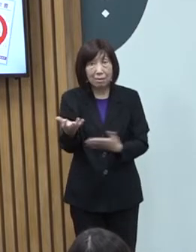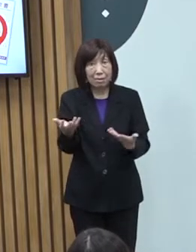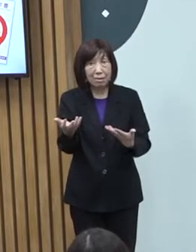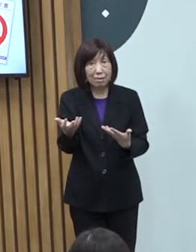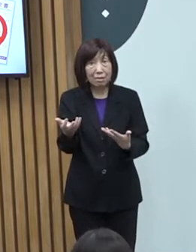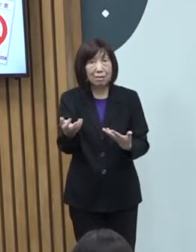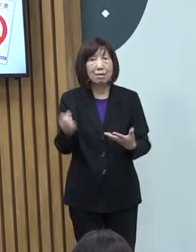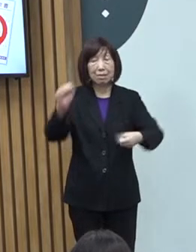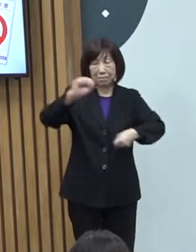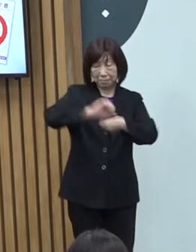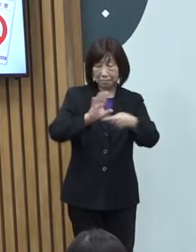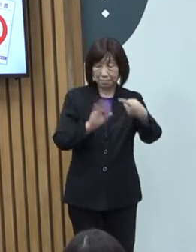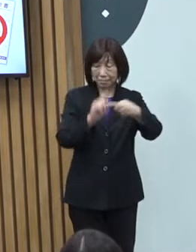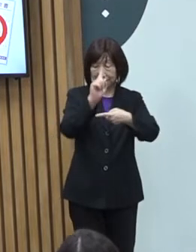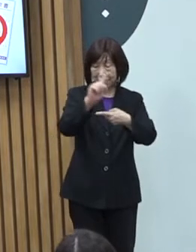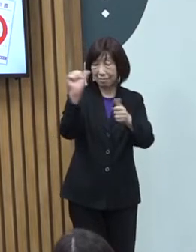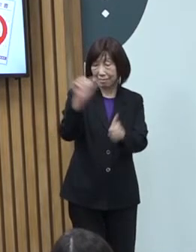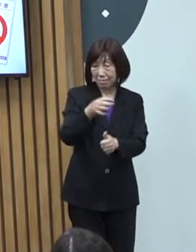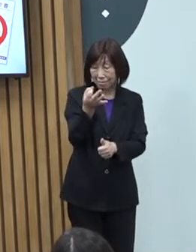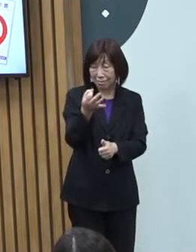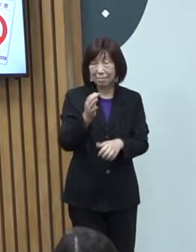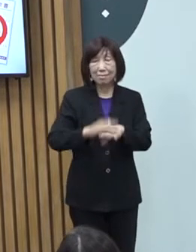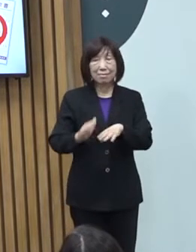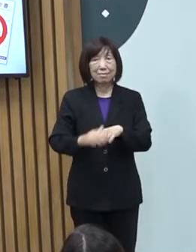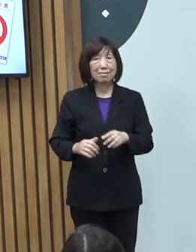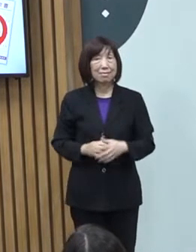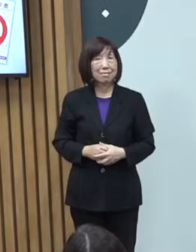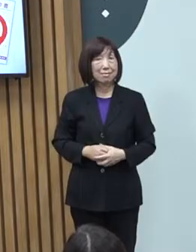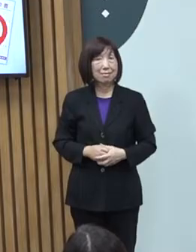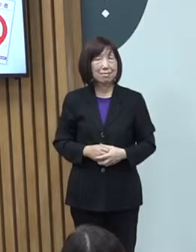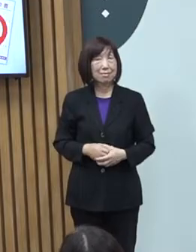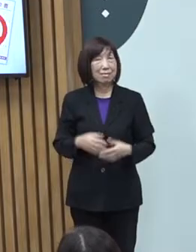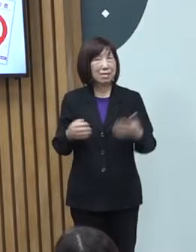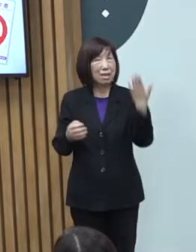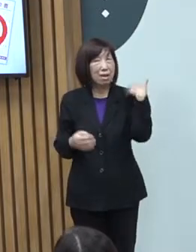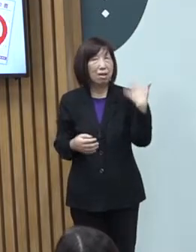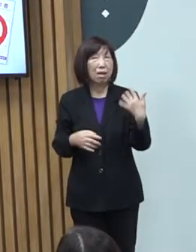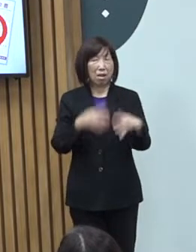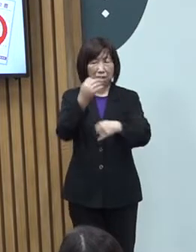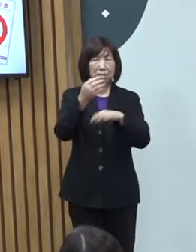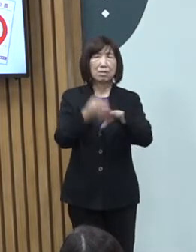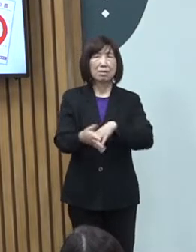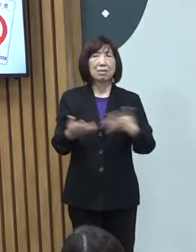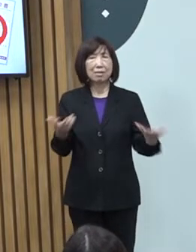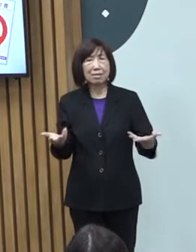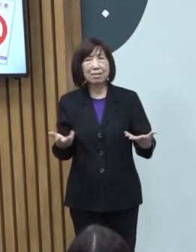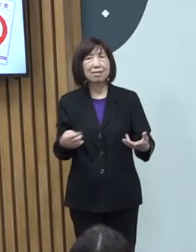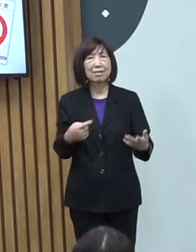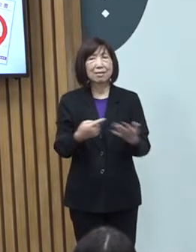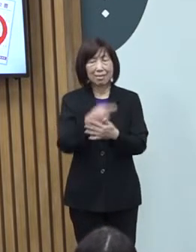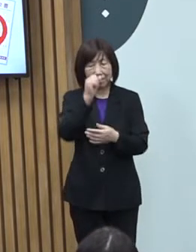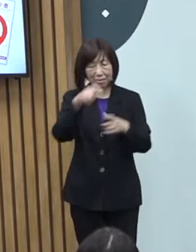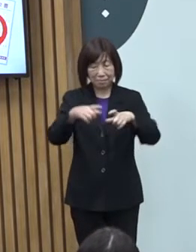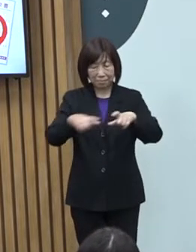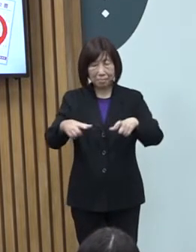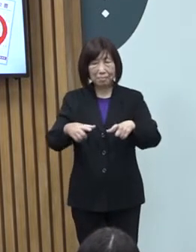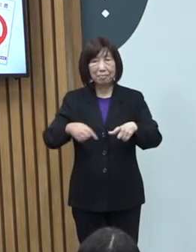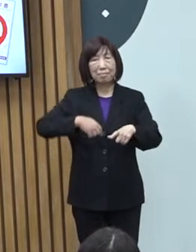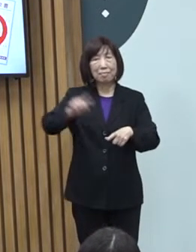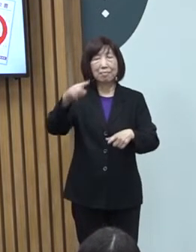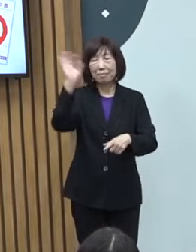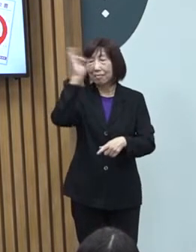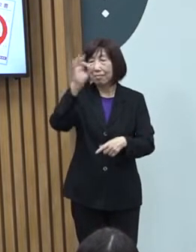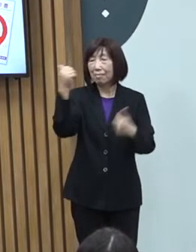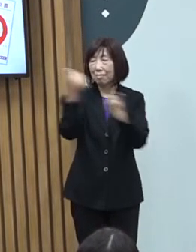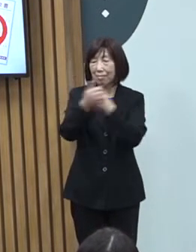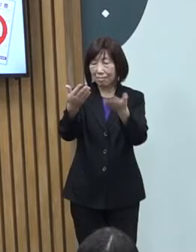了开始加征滞纳金的话，以往你就只能够因为逾期嘛，只能拿这个缴款书到代收税款的